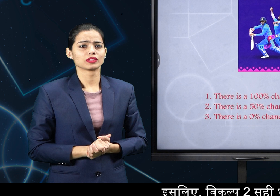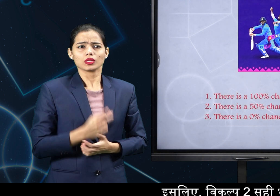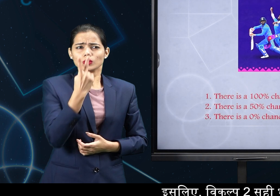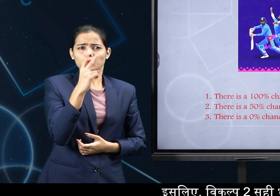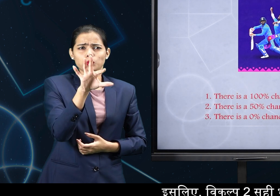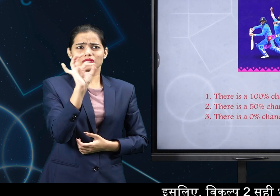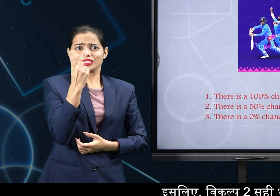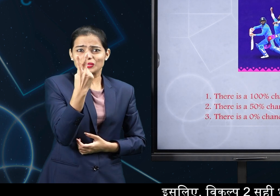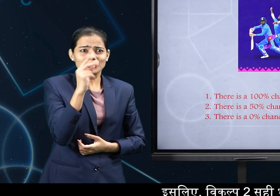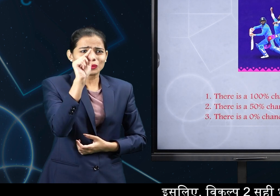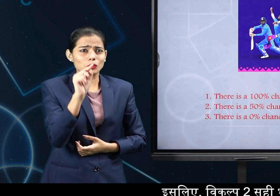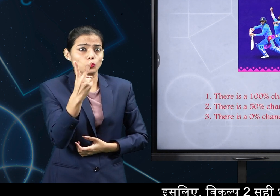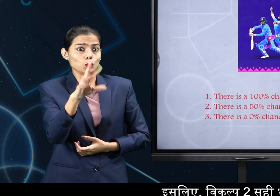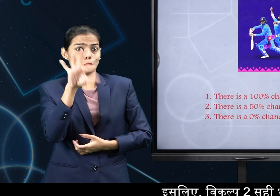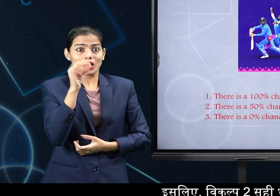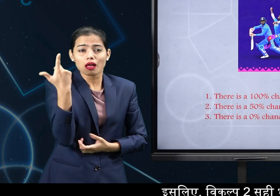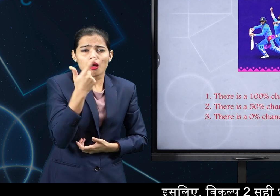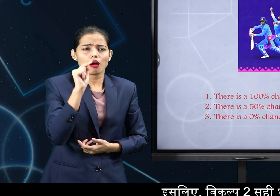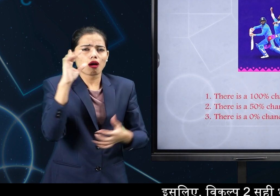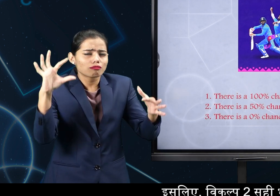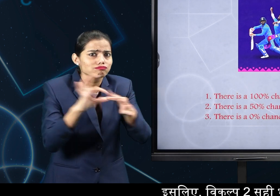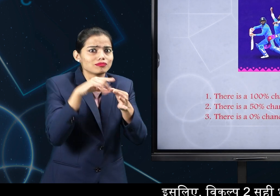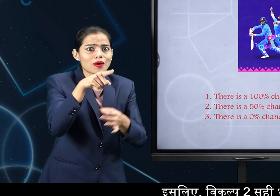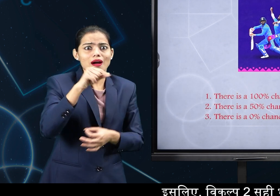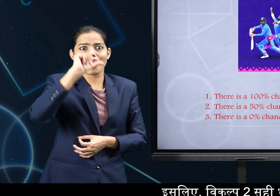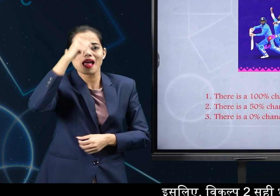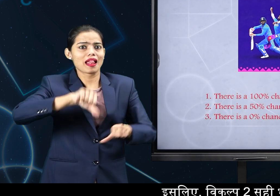इसलिए विकल्प 2 सही भविष्यवाणी है।